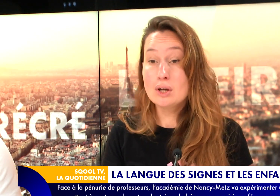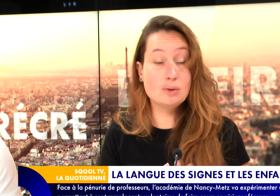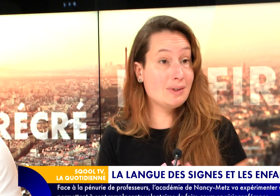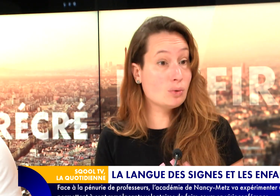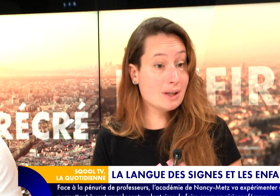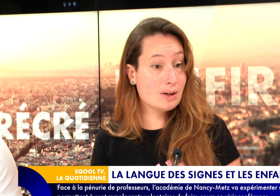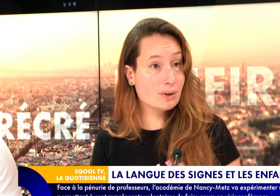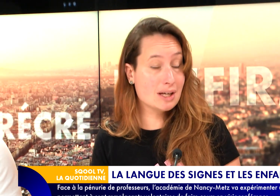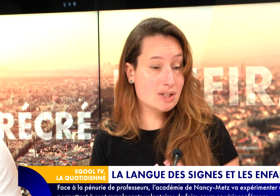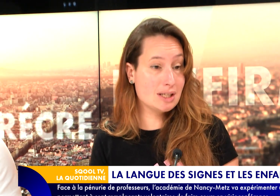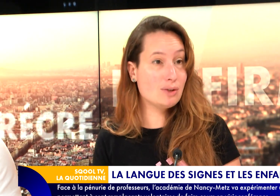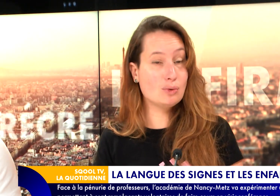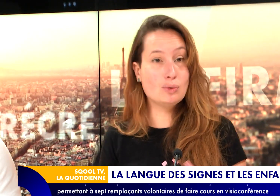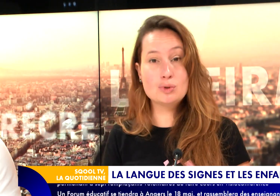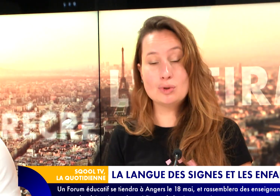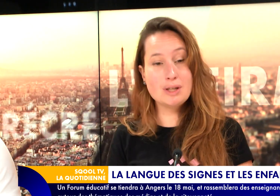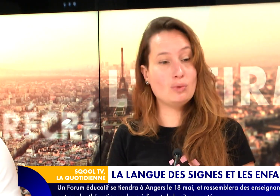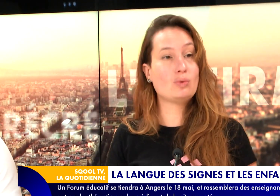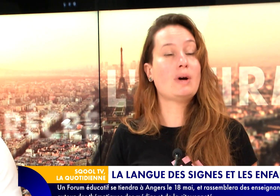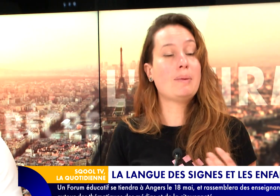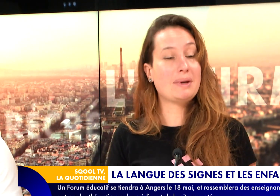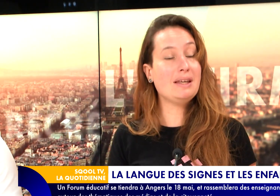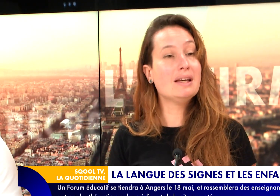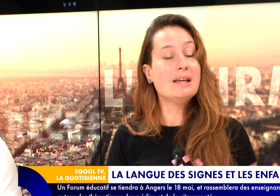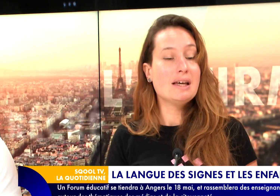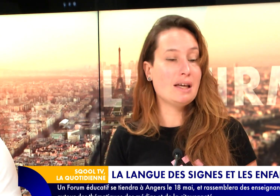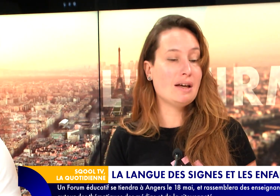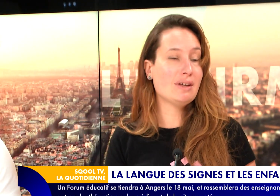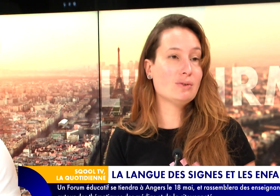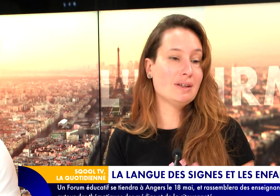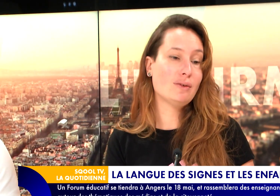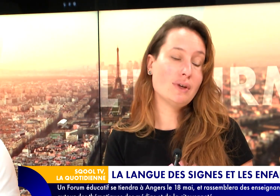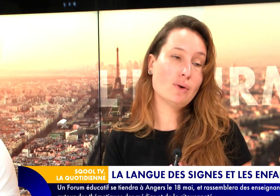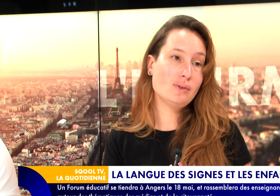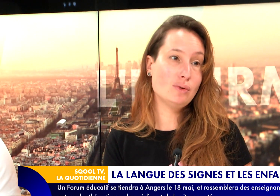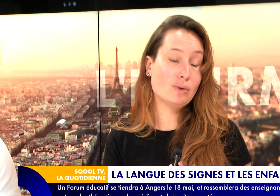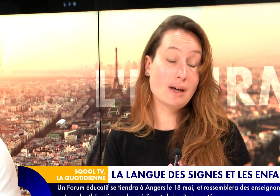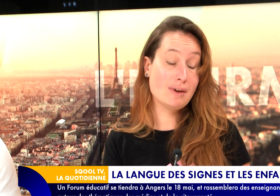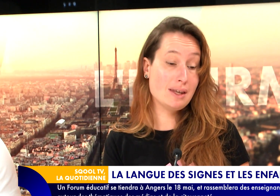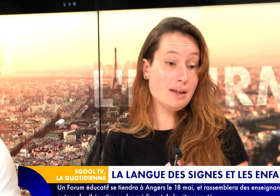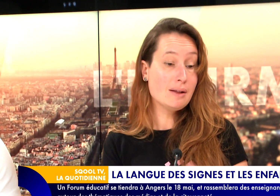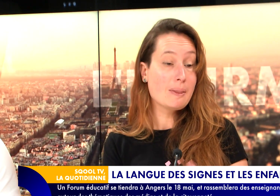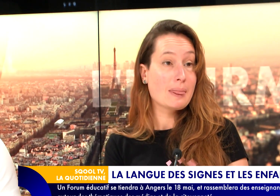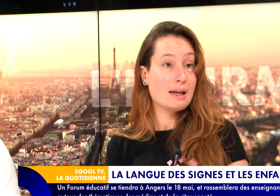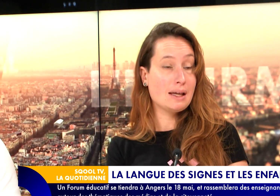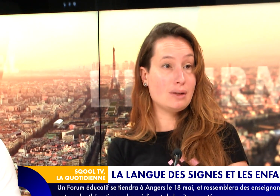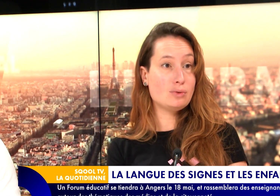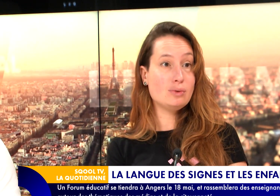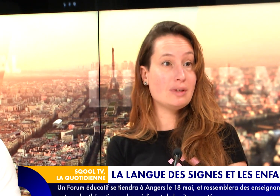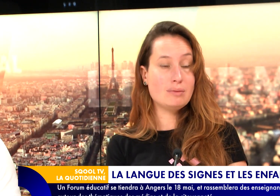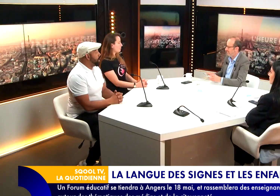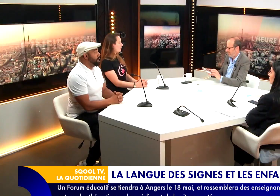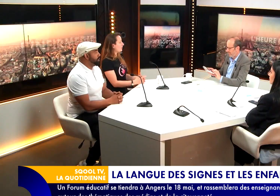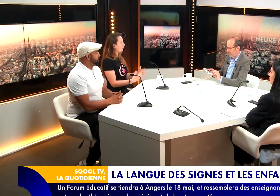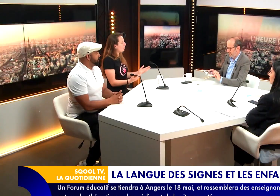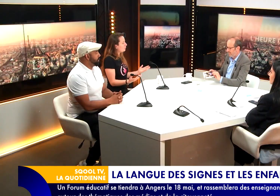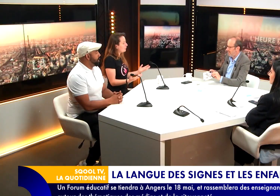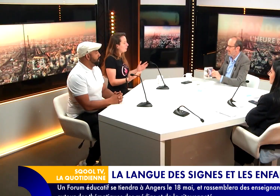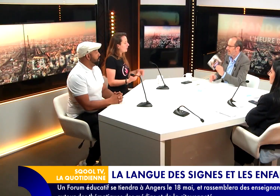de citoyens engagés, de gens qui nous ont appris et avec qui on a été fiers aussi de travailler. Et donc vous, ça vous a transformé? Et du coup, la